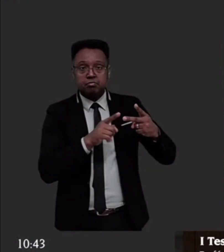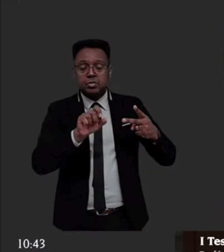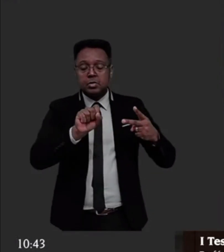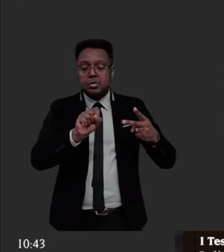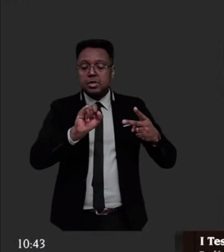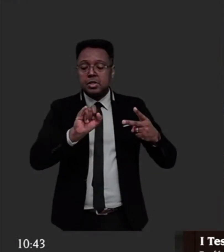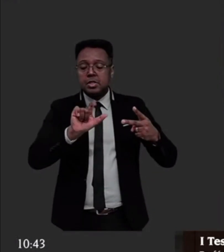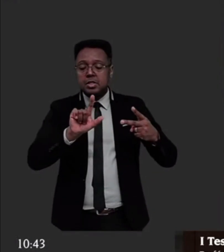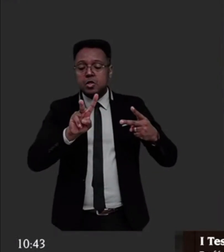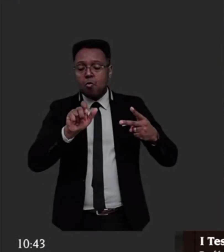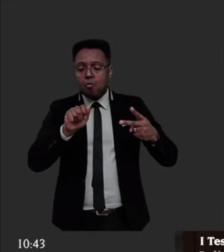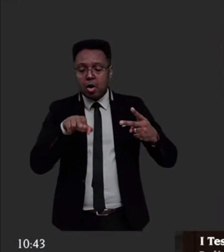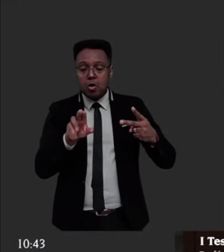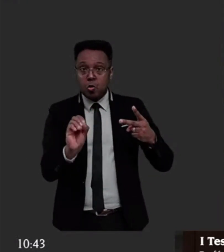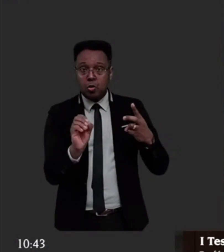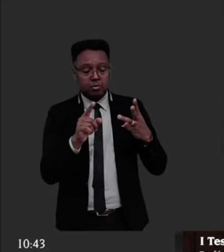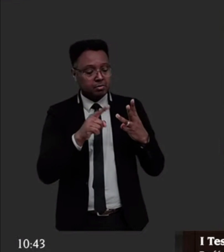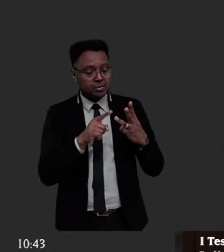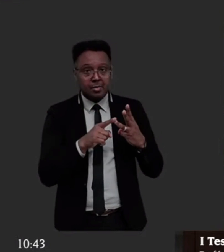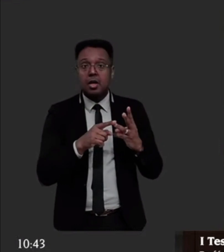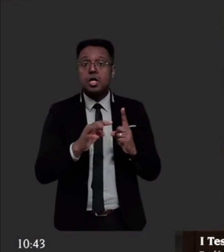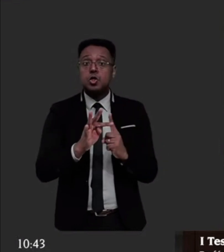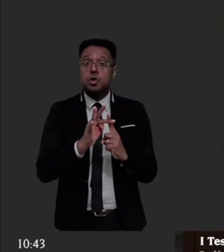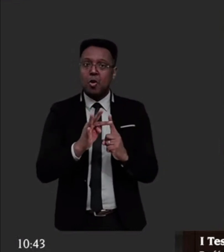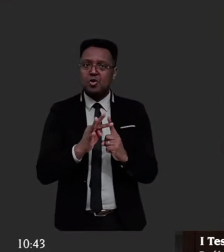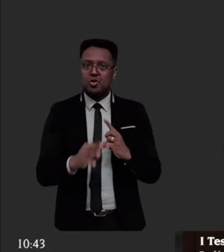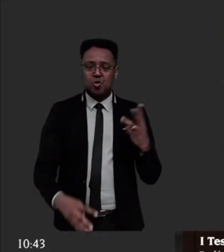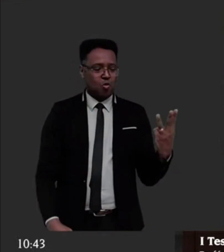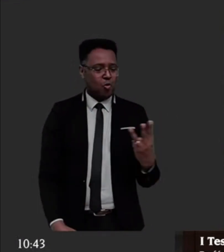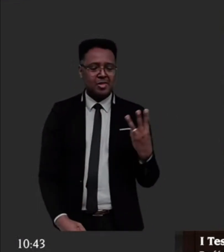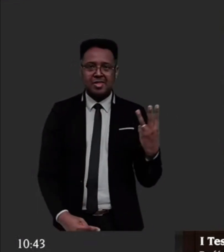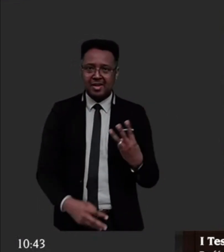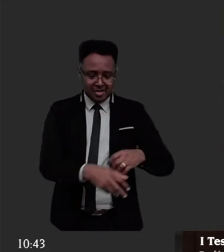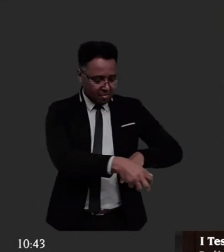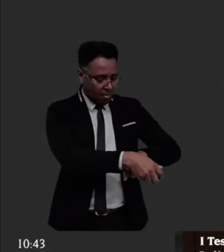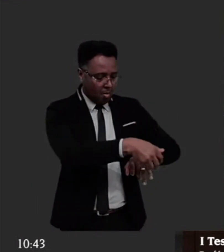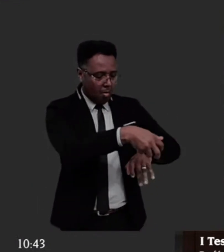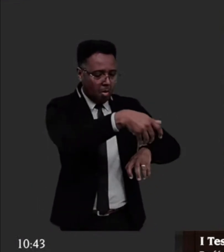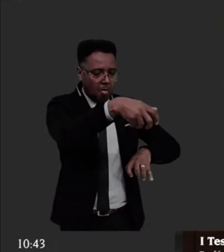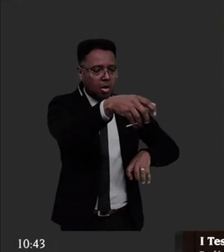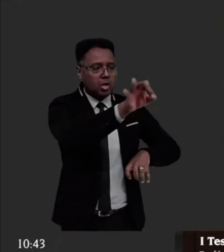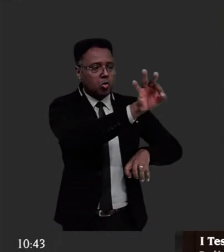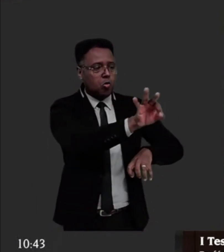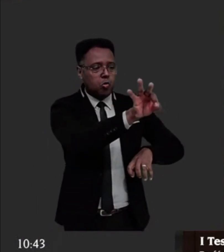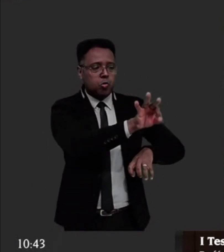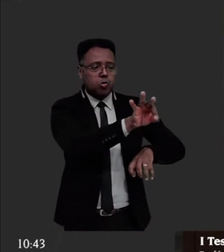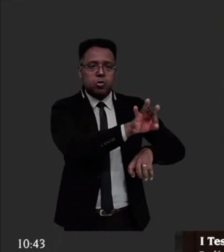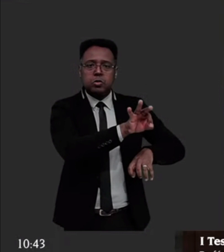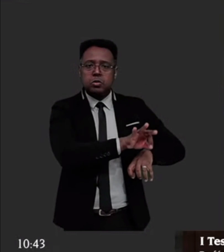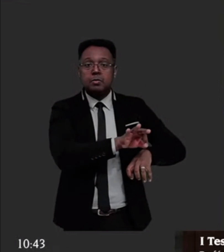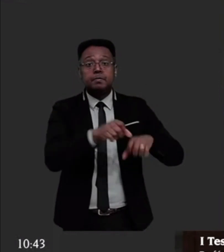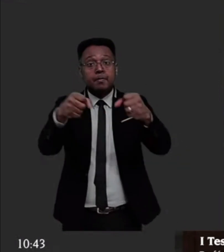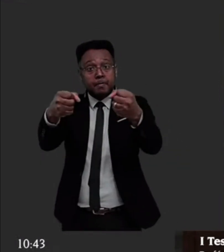esta carta que falava do sucesso do Evangelho e da fidelidade daqueles